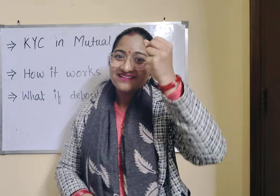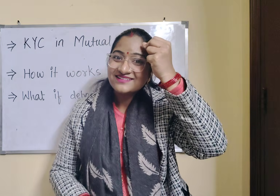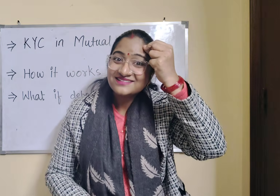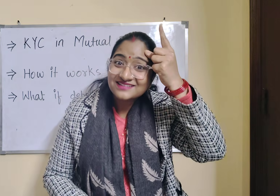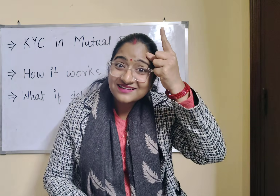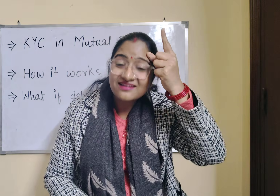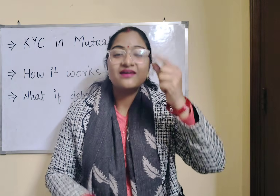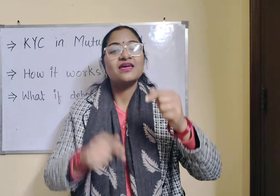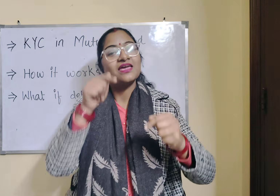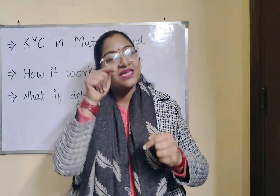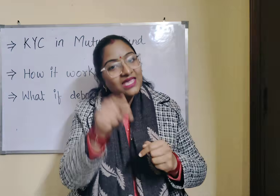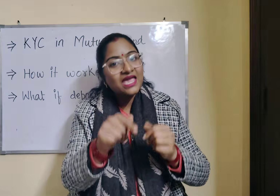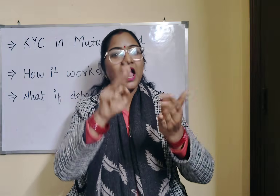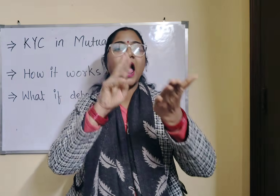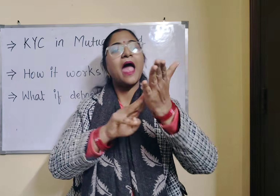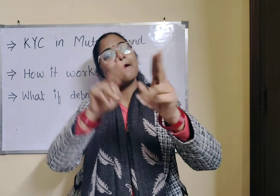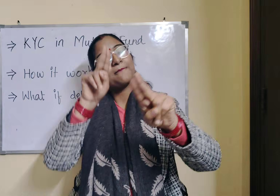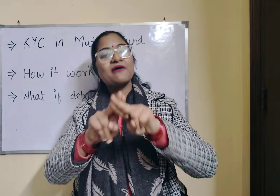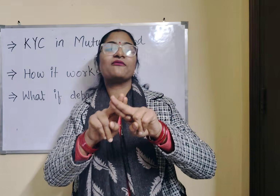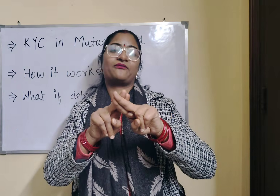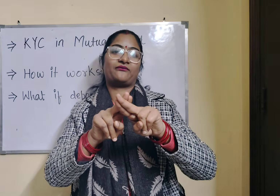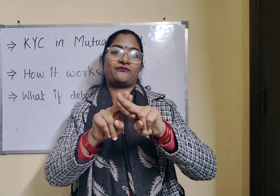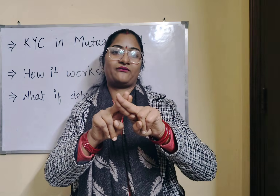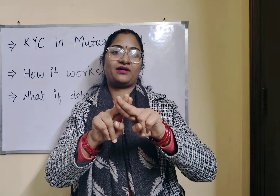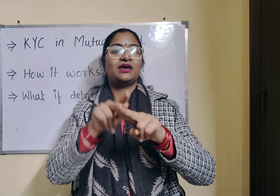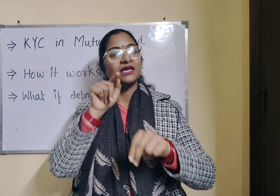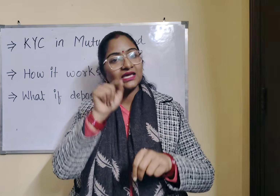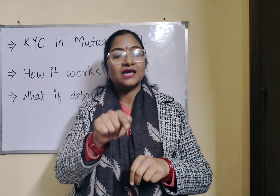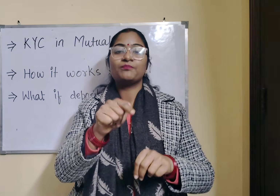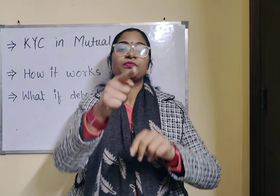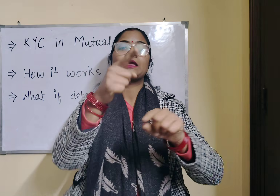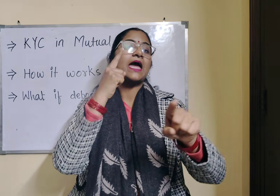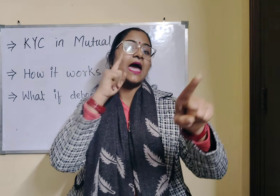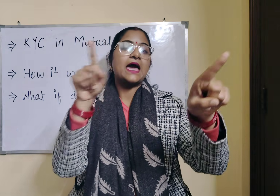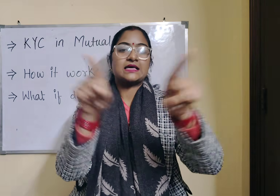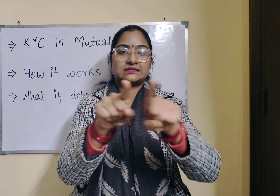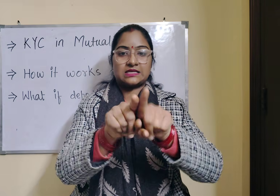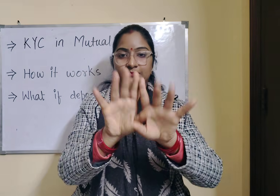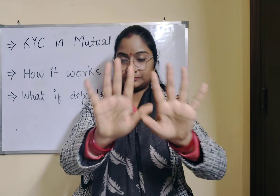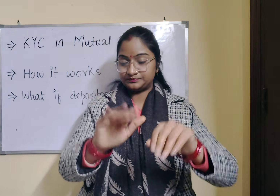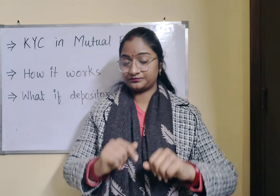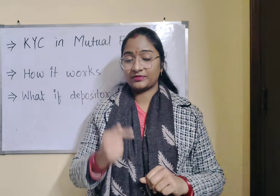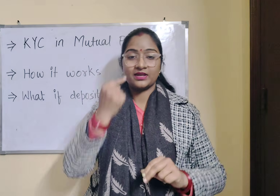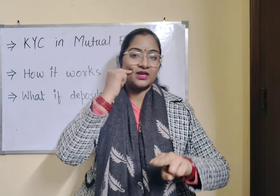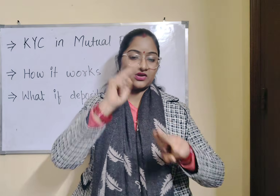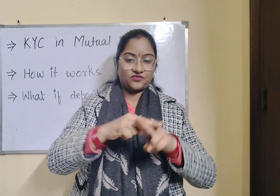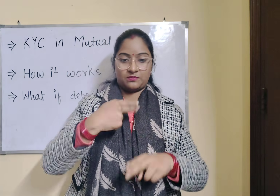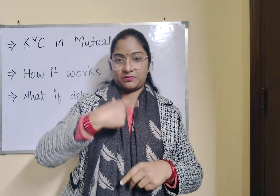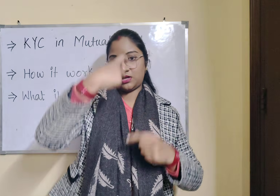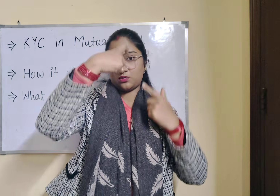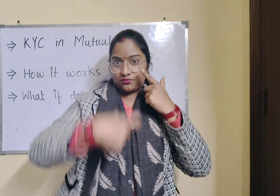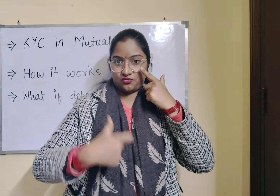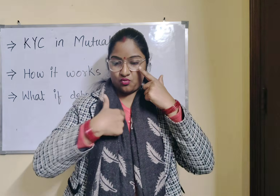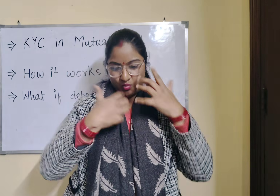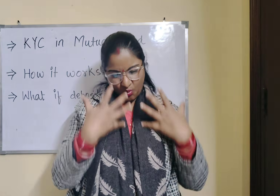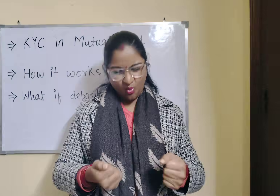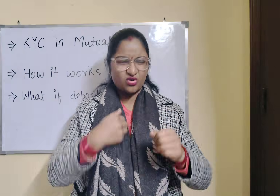को इंटरेस्ट ऐड करके आपको रिटर्न देती हूँ। तो ये है म्यूचुअल फंड। सेम आप समझिए, मैं